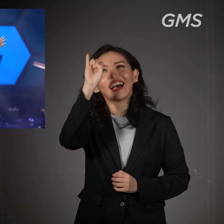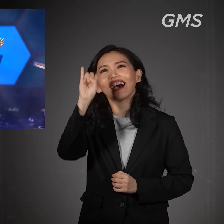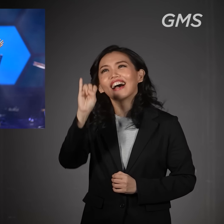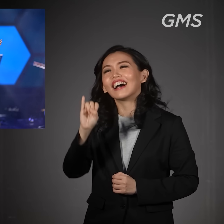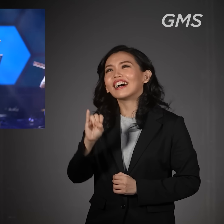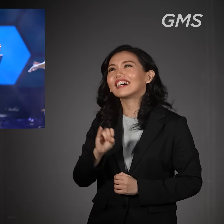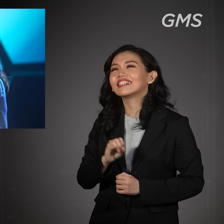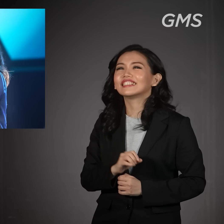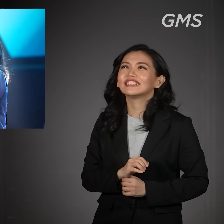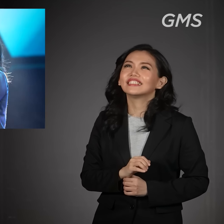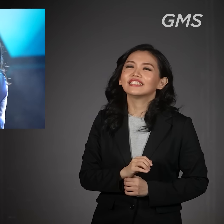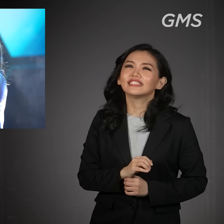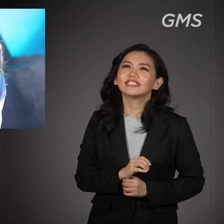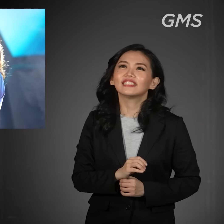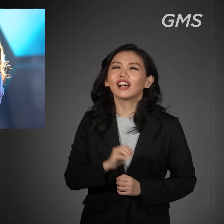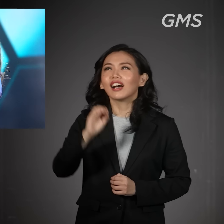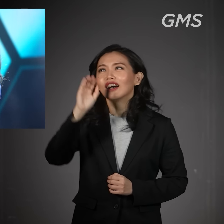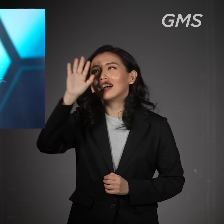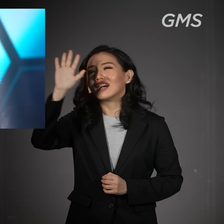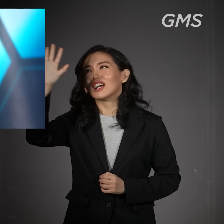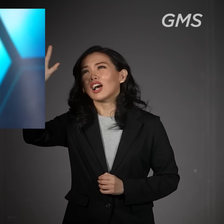terindah,